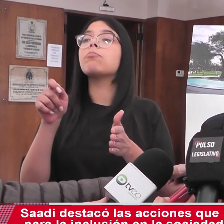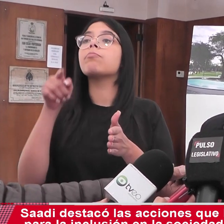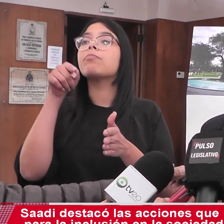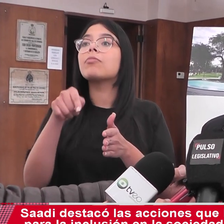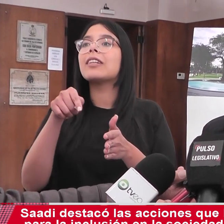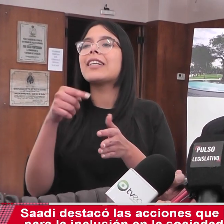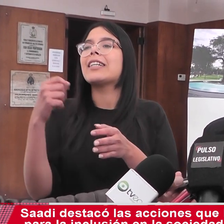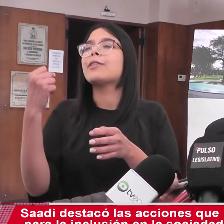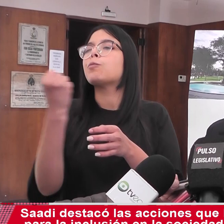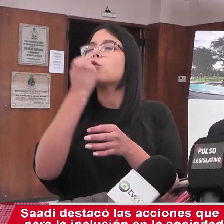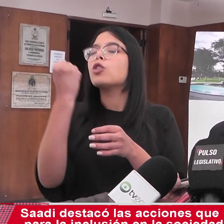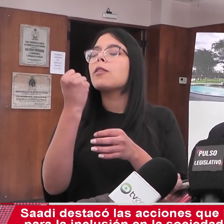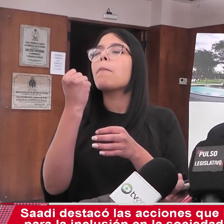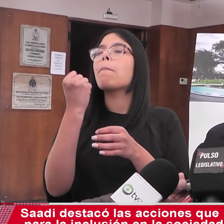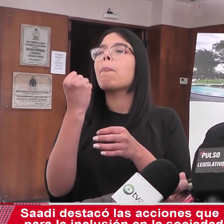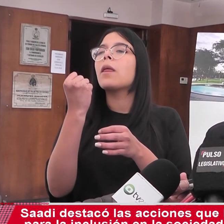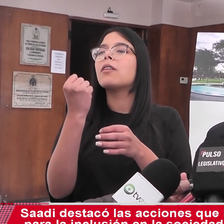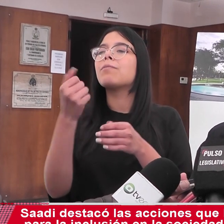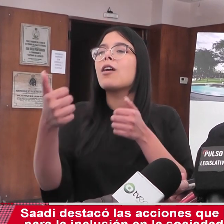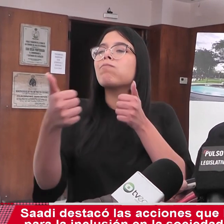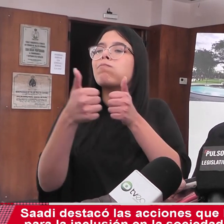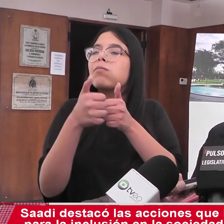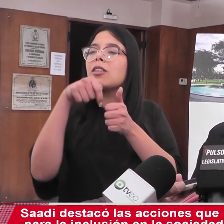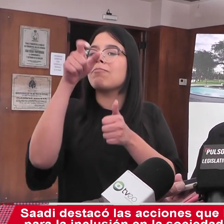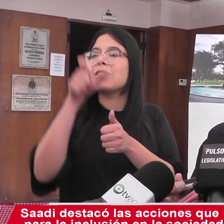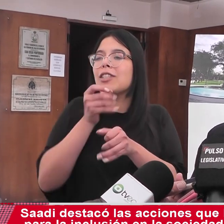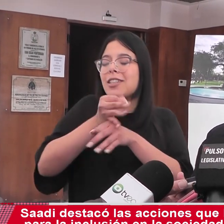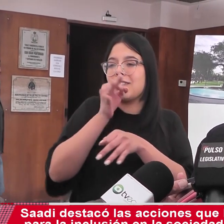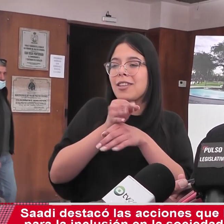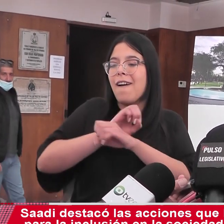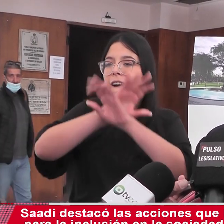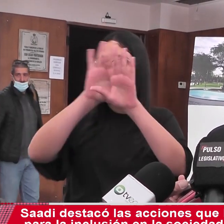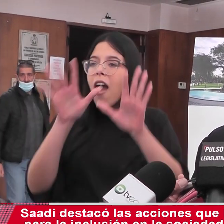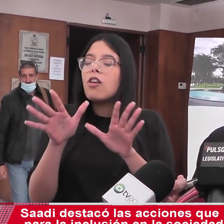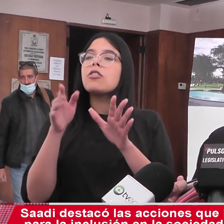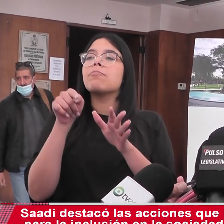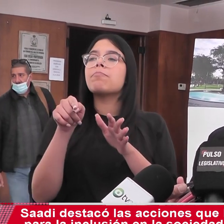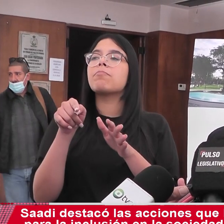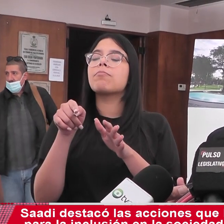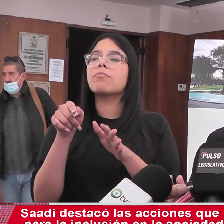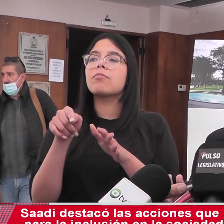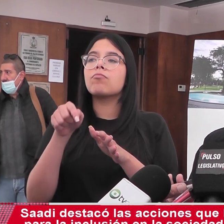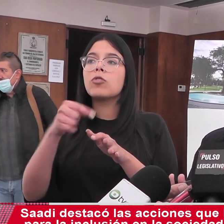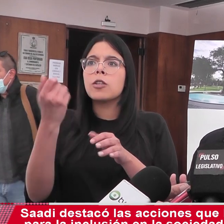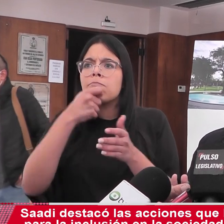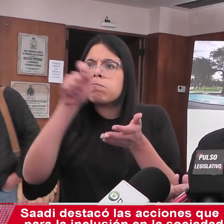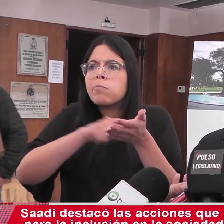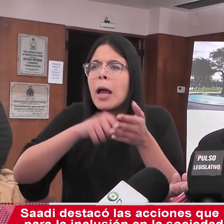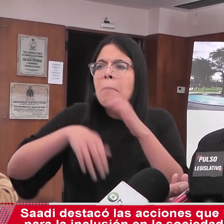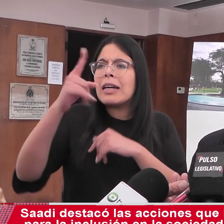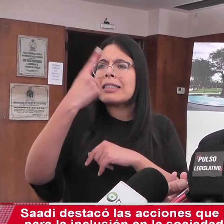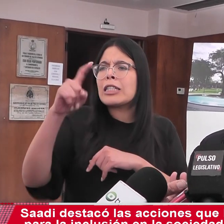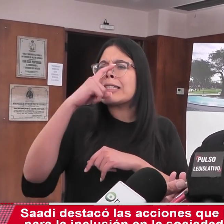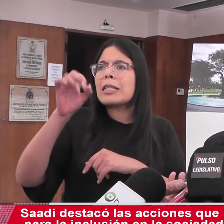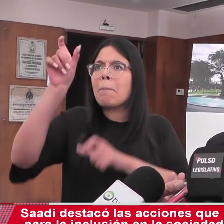es necesario que tengan mucha cercanía con los que enseñan, la lengua de señas, y se anotaron más de